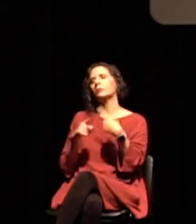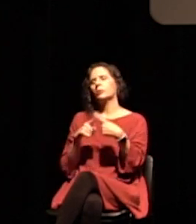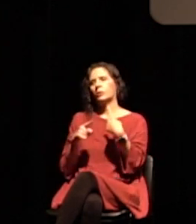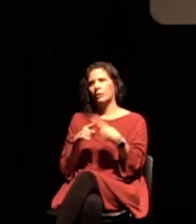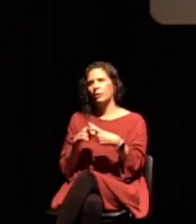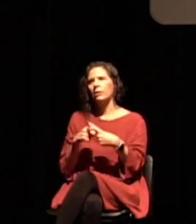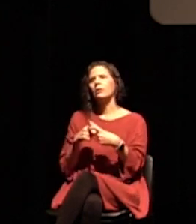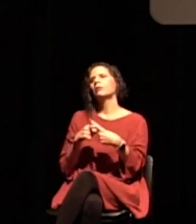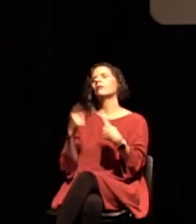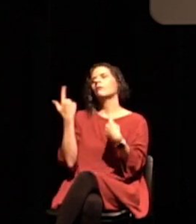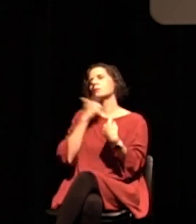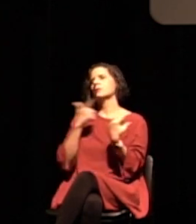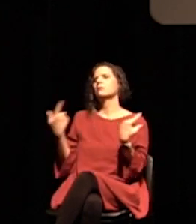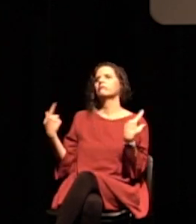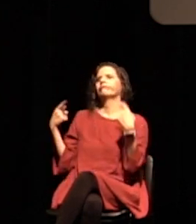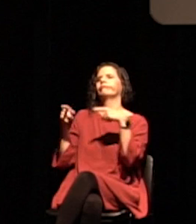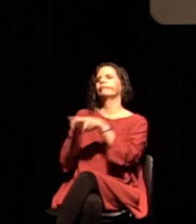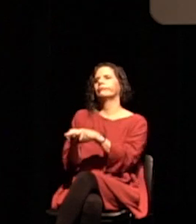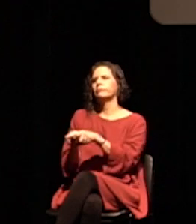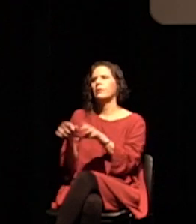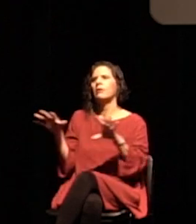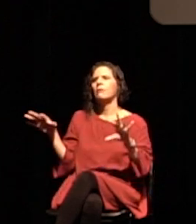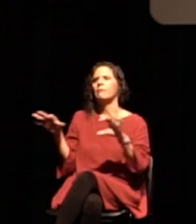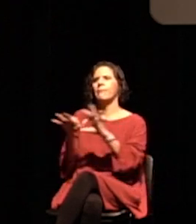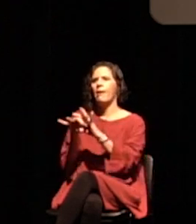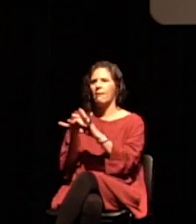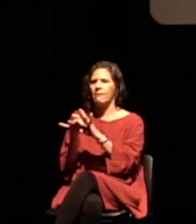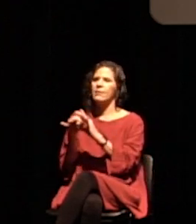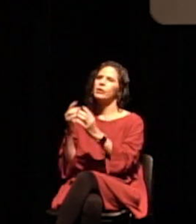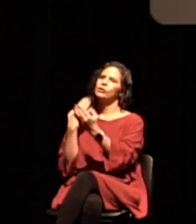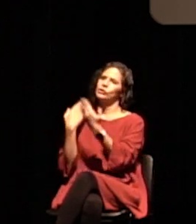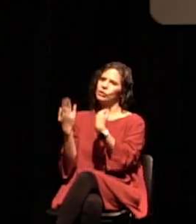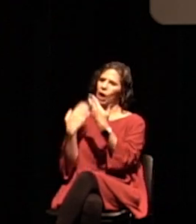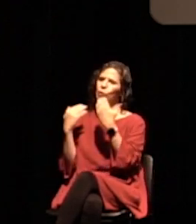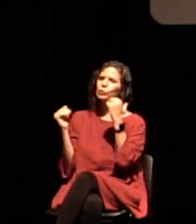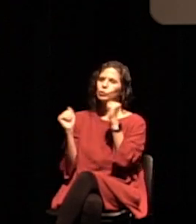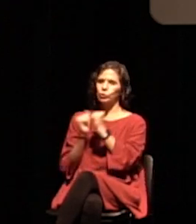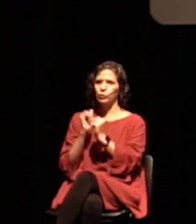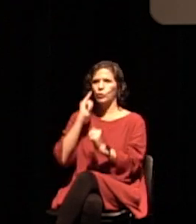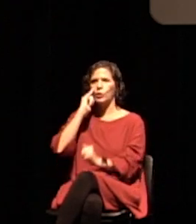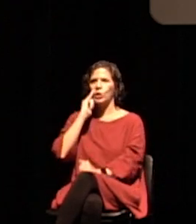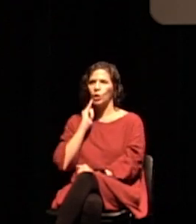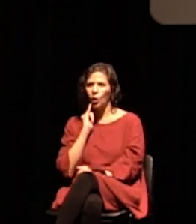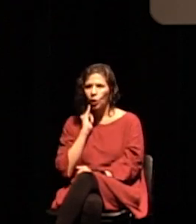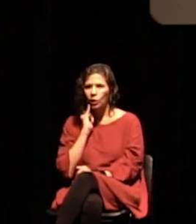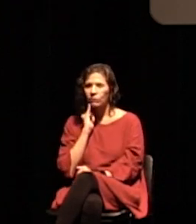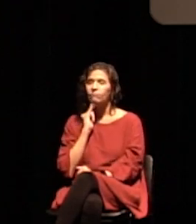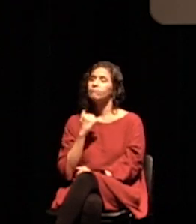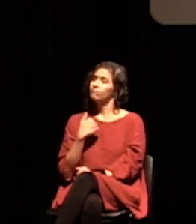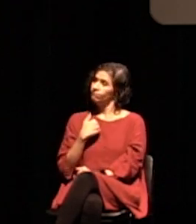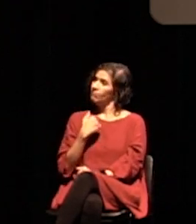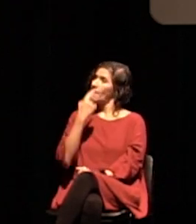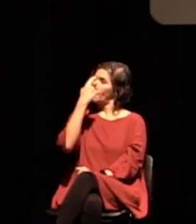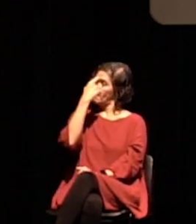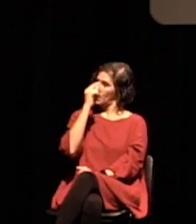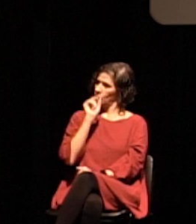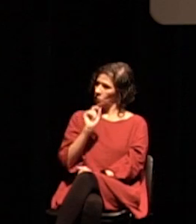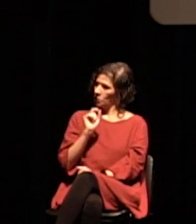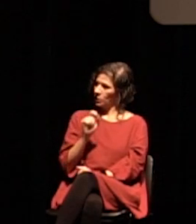reatar o diálogo com a Iol. Eu acho que é algo muito